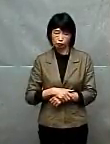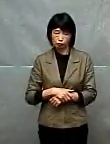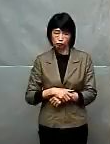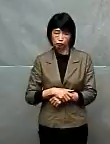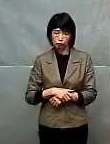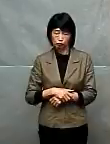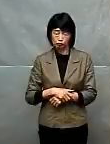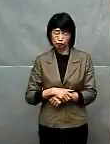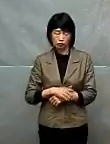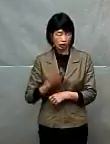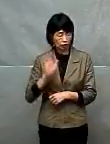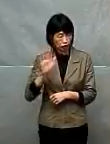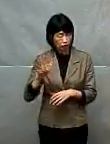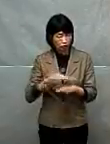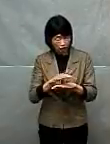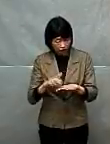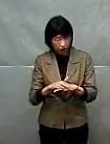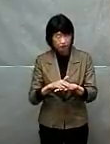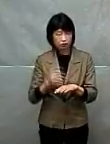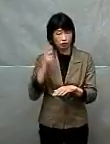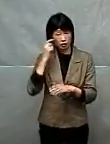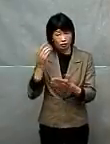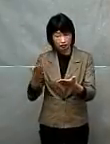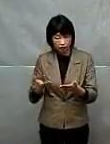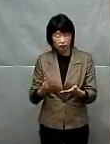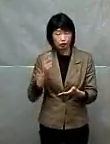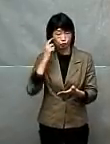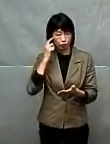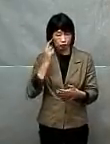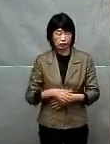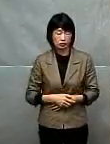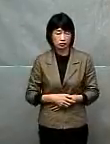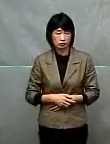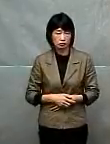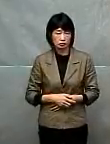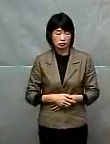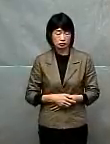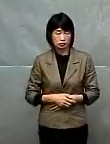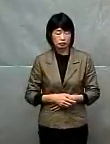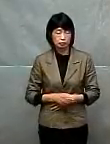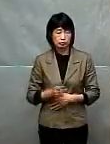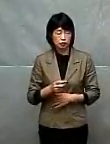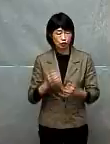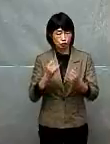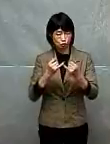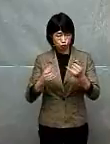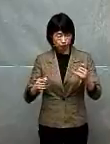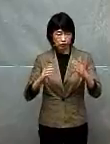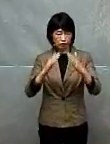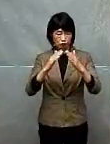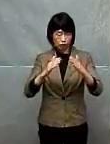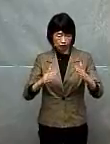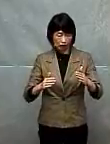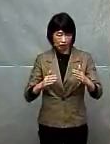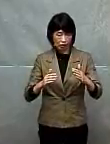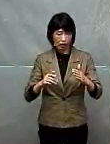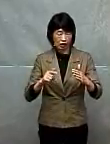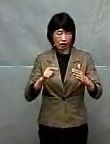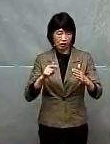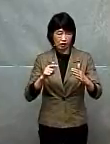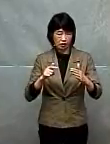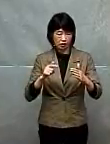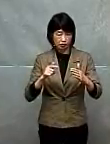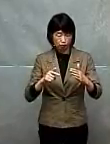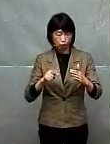からどんどんこうそういった女性の会がですね作られていった